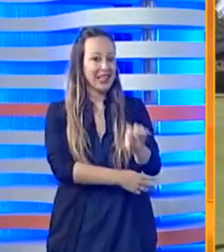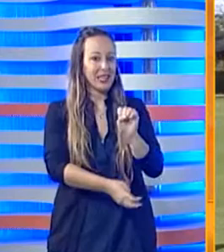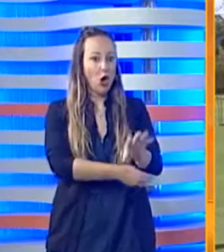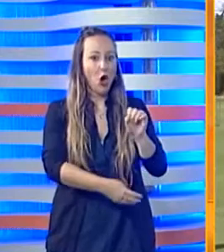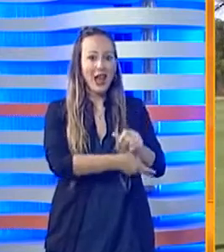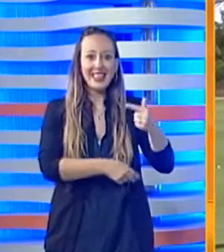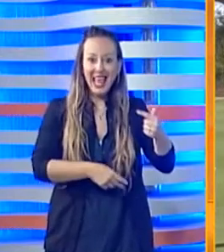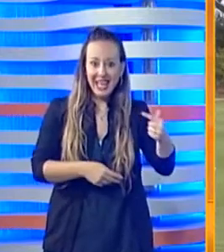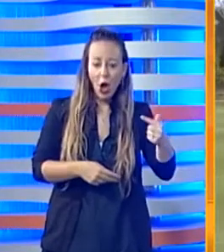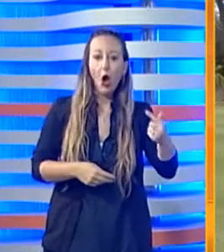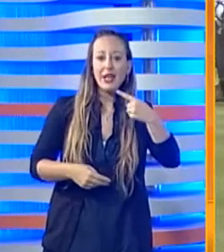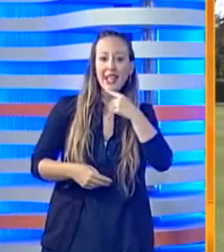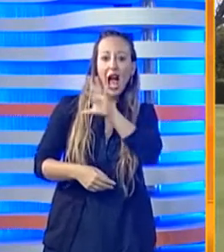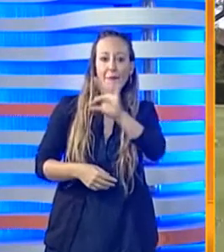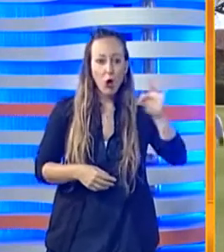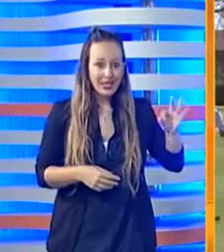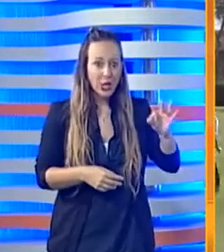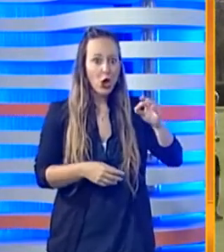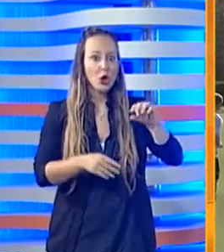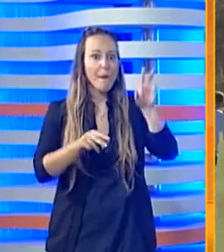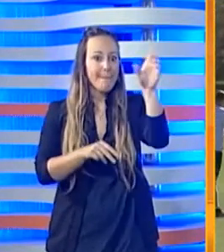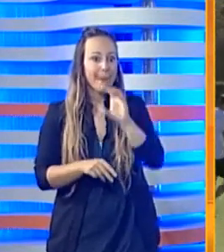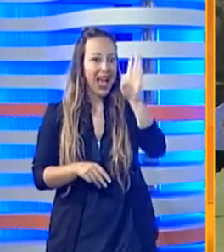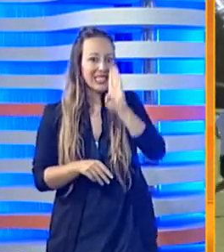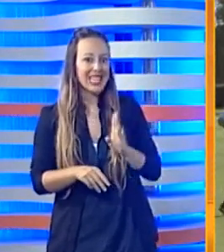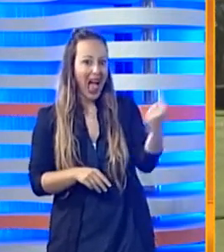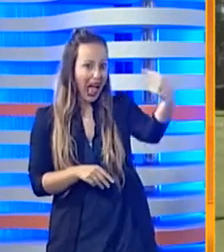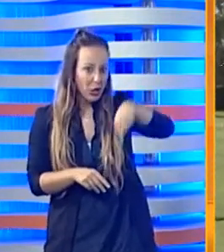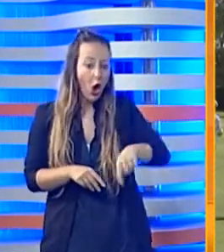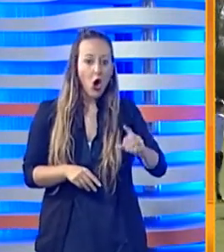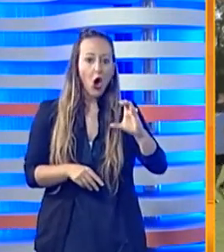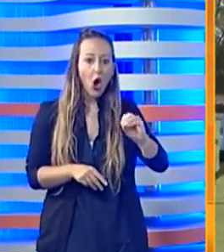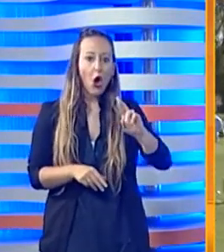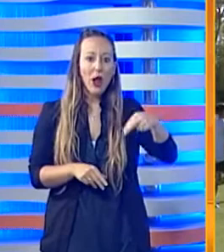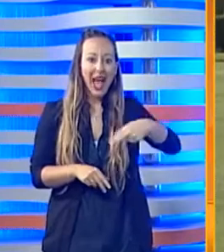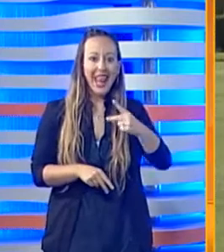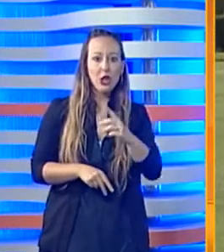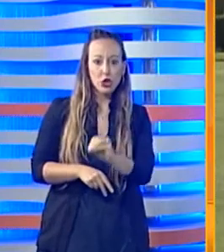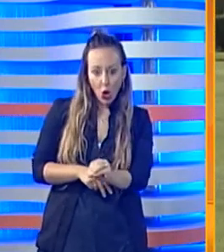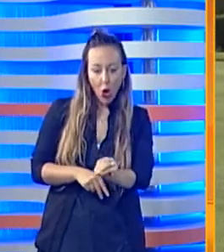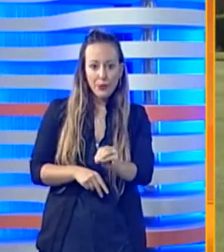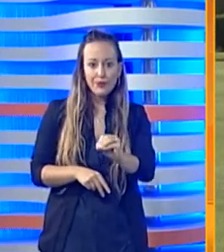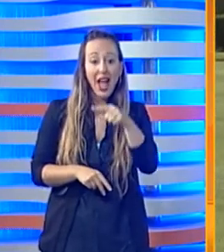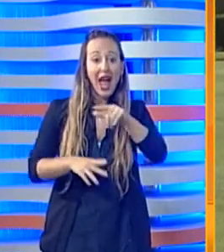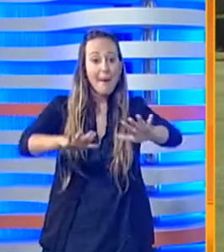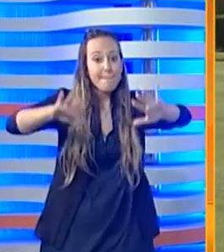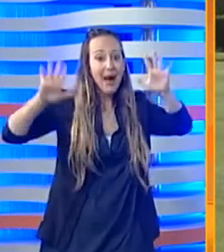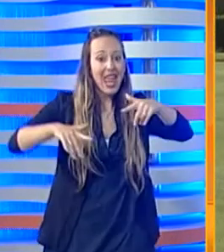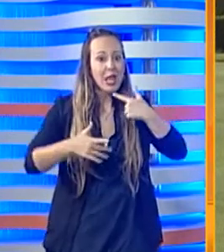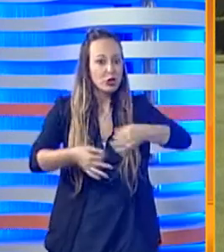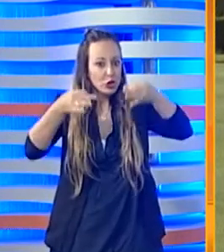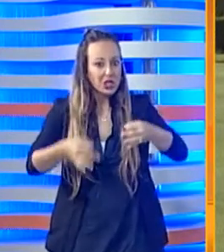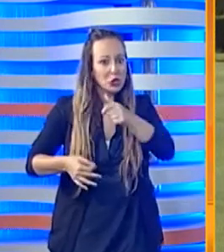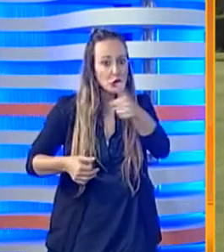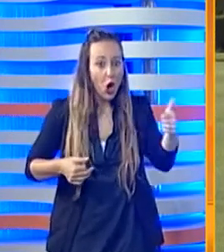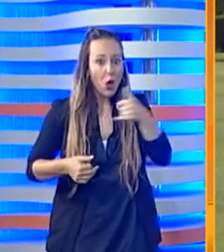Pro Vercelli. L'allenatore tedino ha convocato anche il brasiliano Coronado, ma